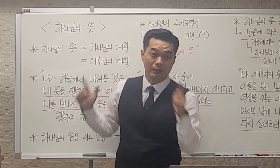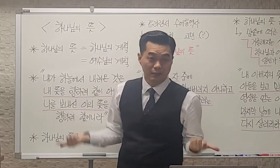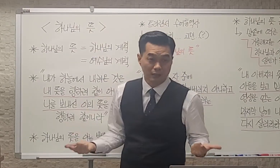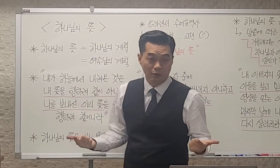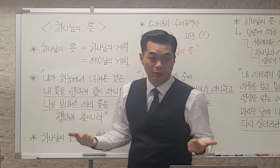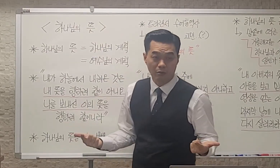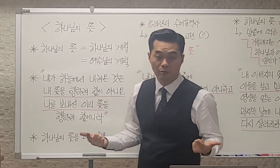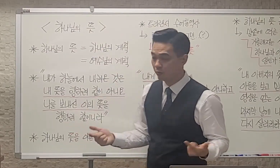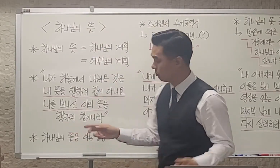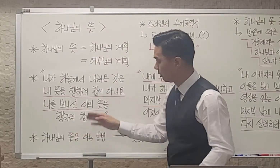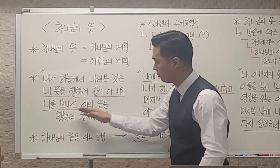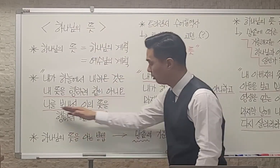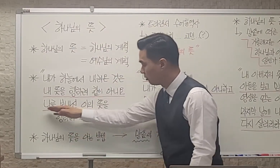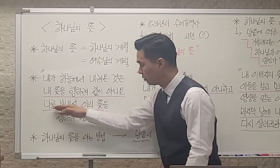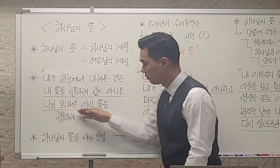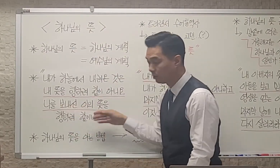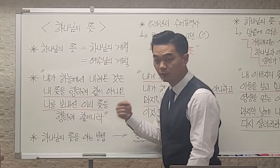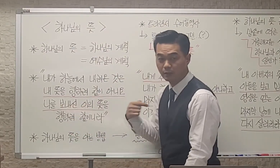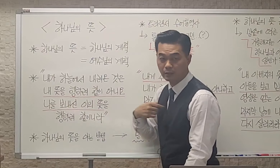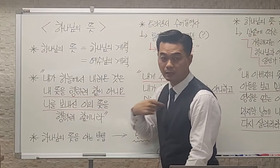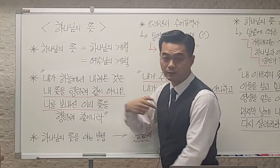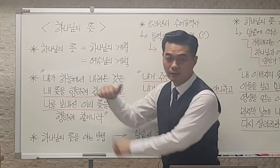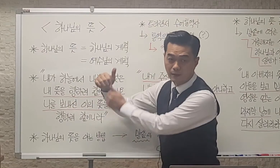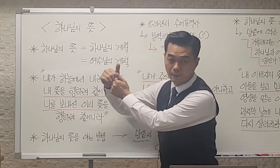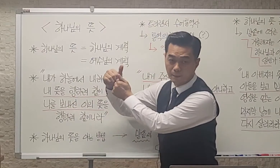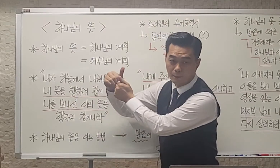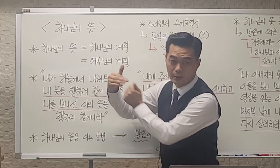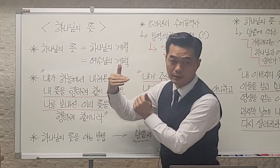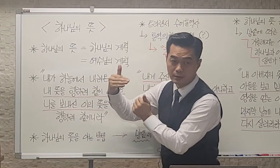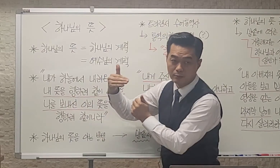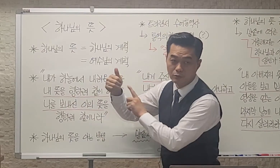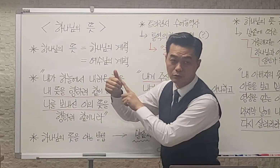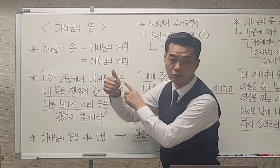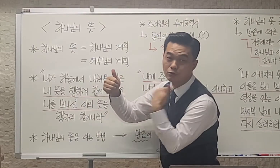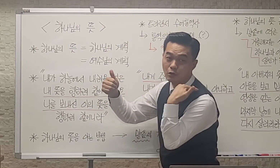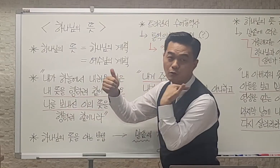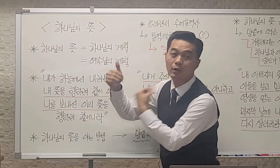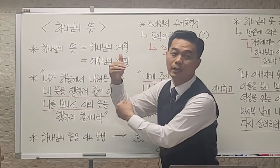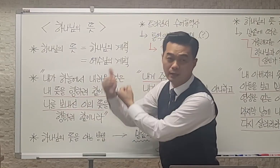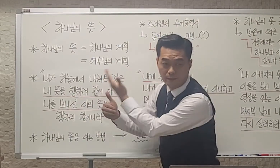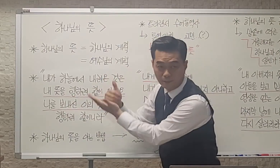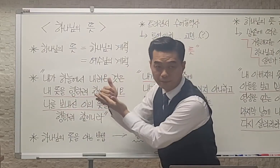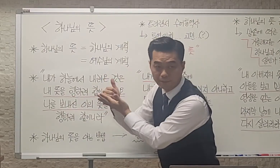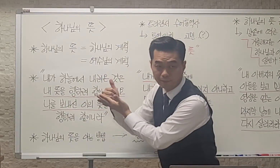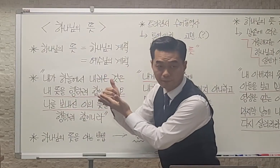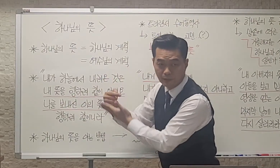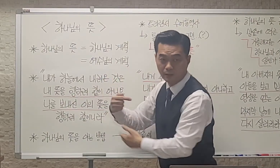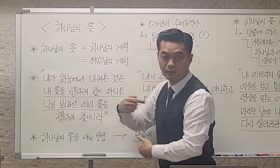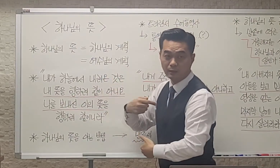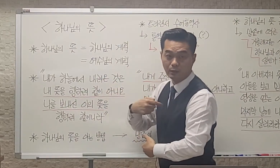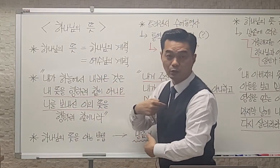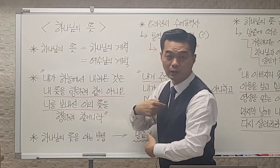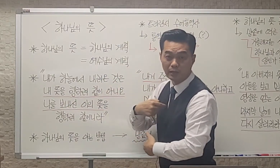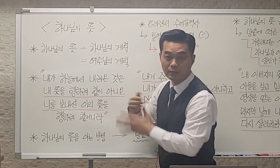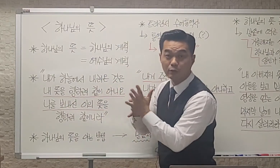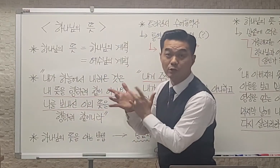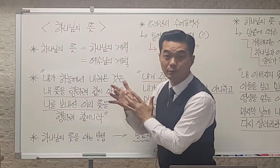아니라는 거예요. 뭐라고요? 나를 보내신 분 누구죠? 하나님. 여기서 나는